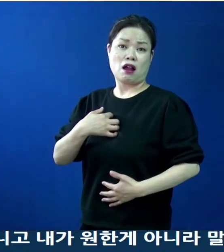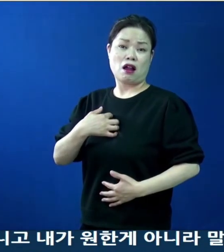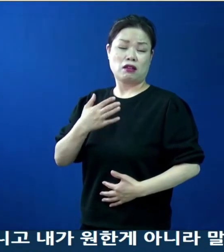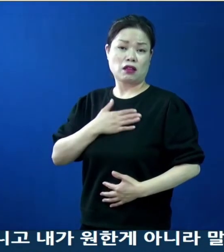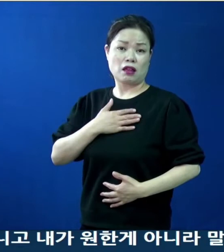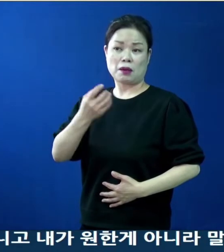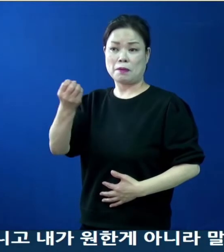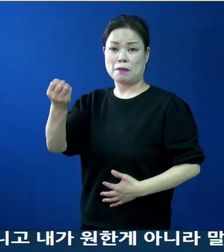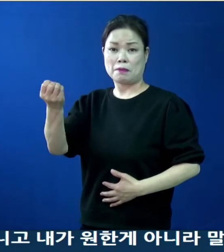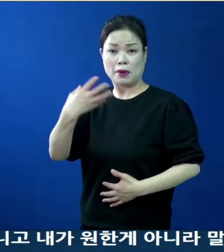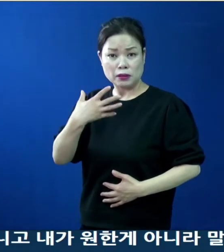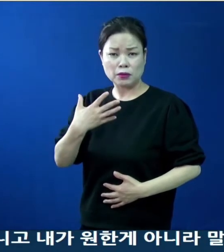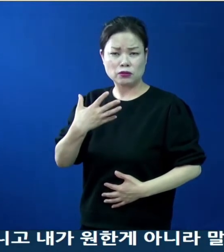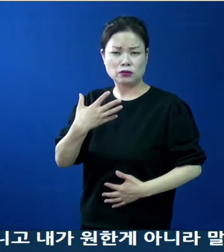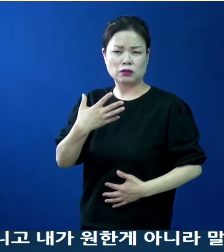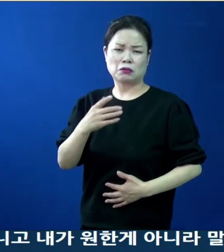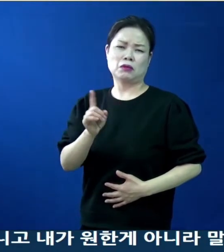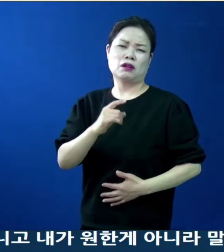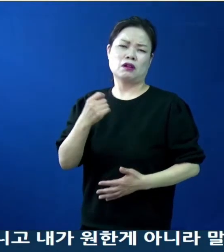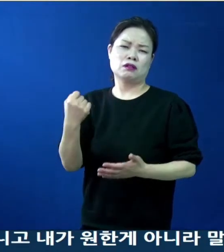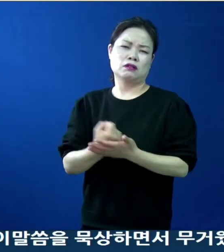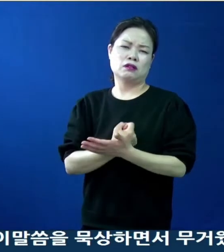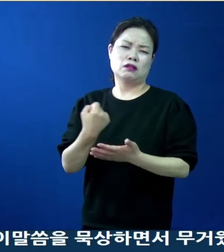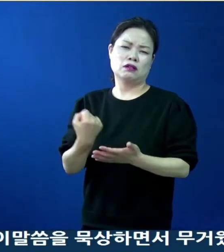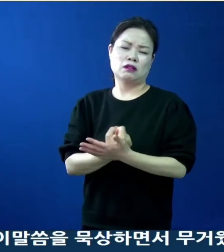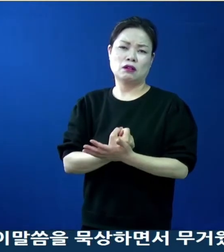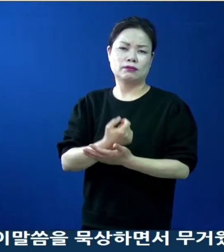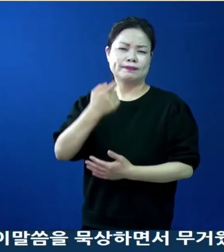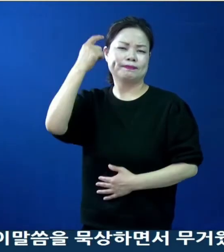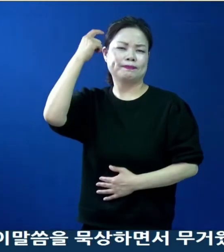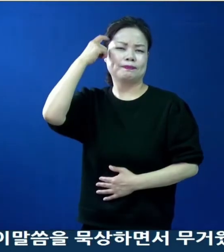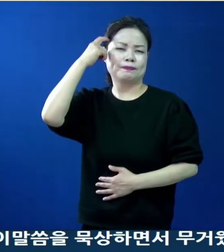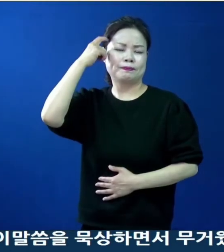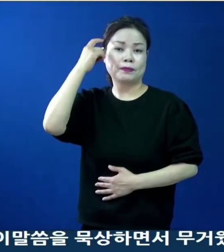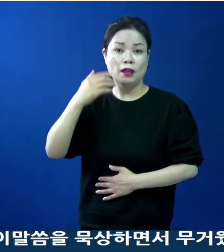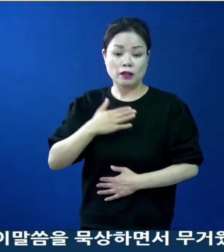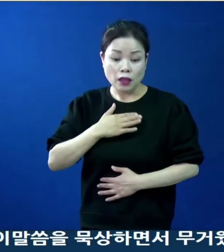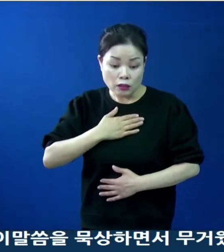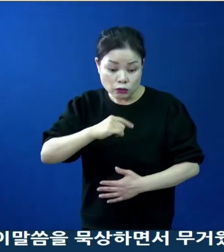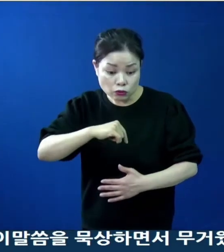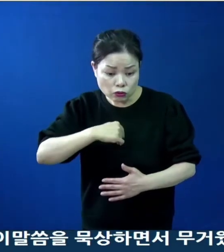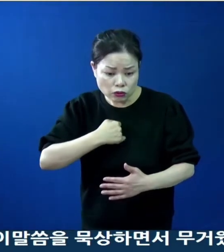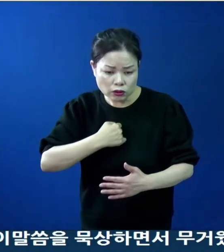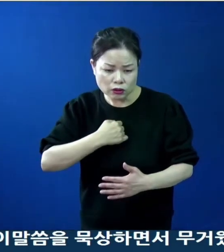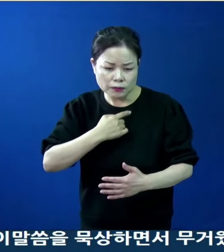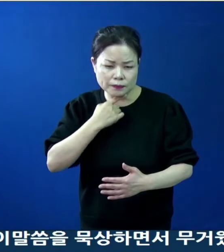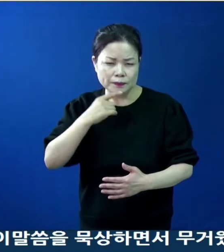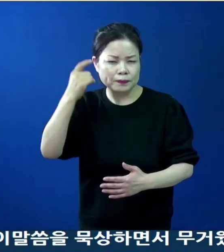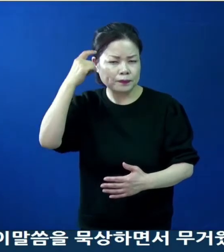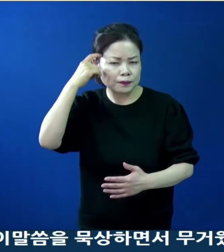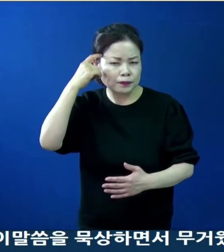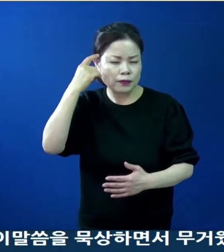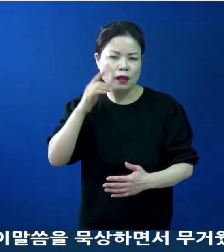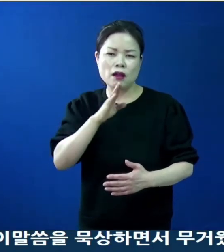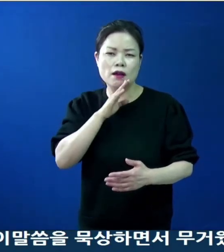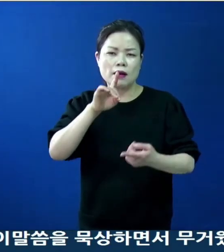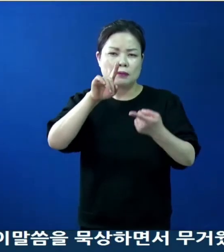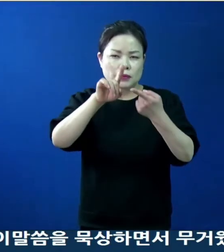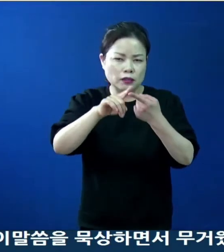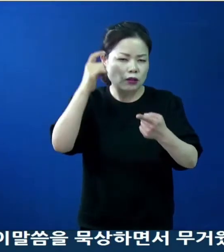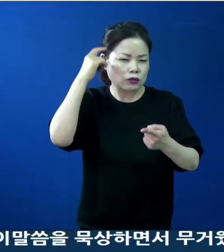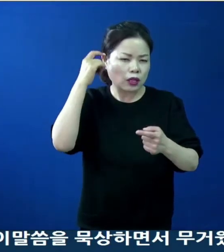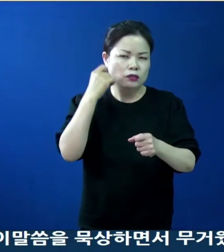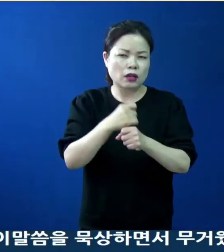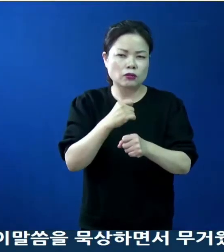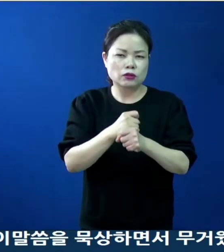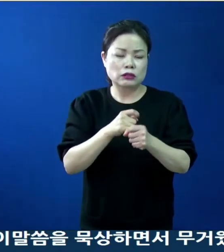나에게 이렇게 말씀하신다면 얼마나 안타까운 일일까 생각을 하게 됩니다. 내 스스로 합리화하고 있고 스스로 거짓된